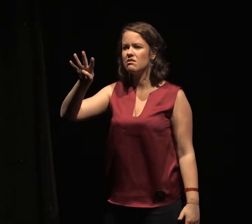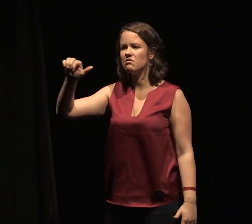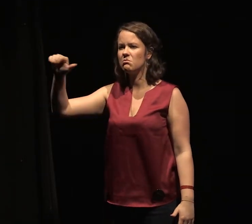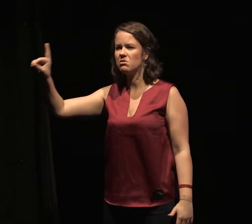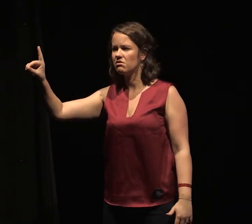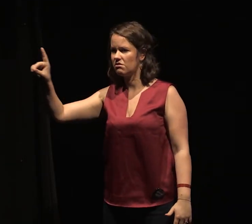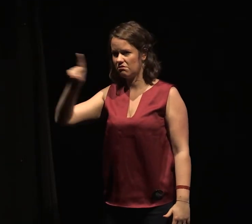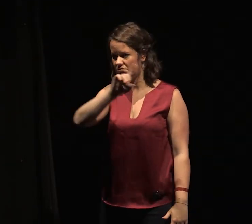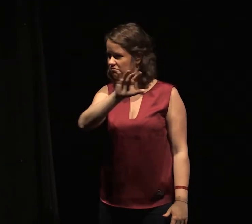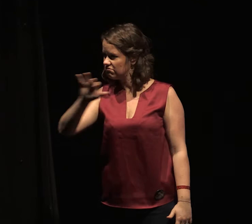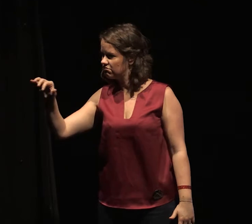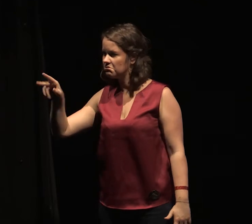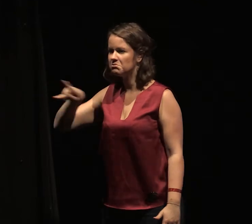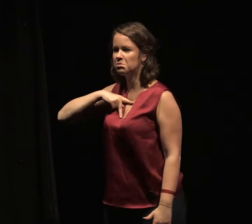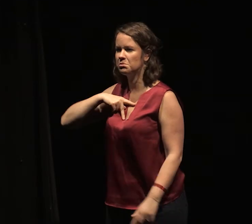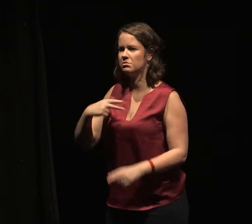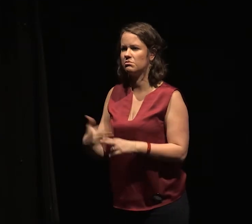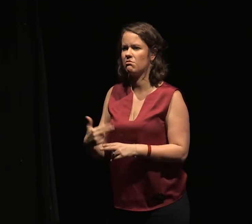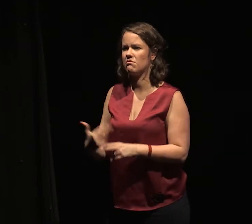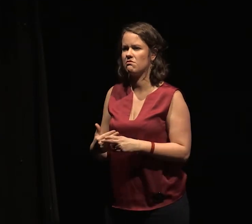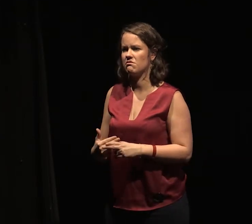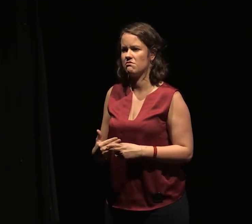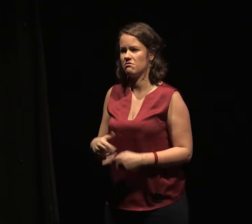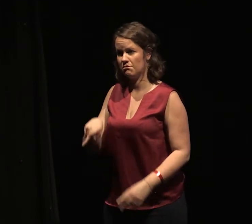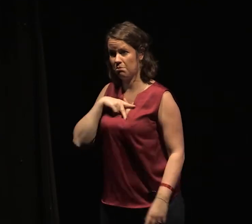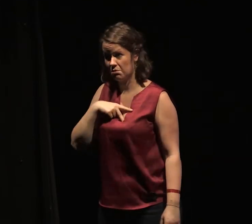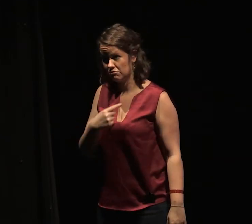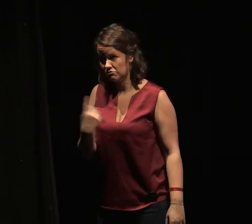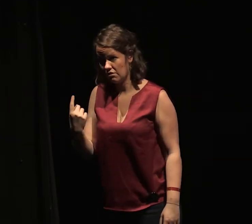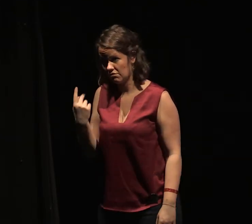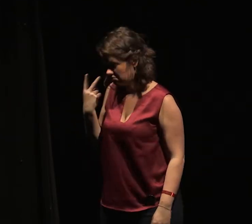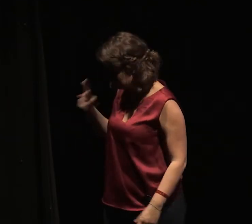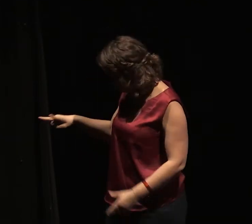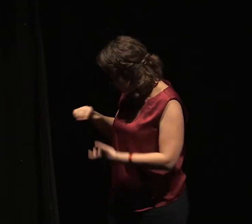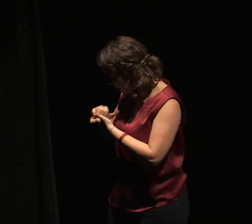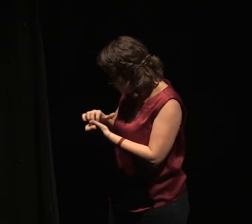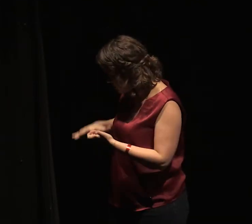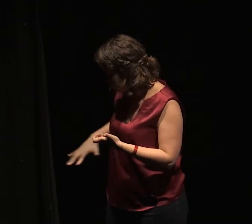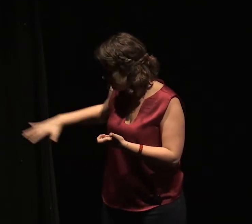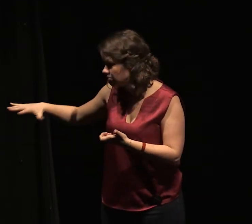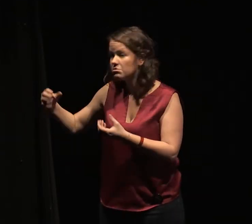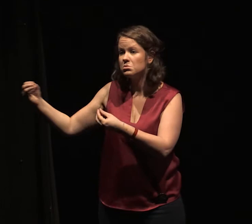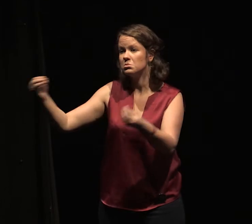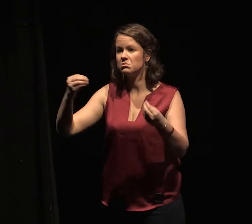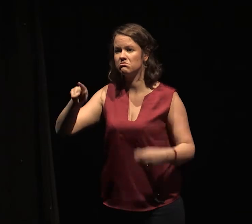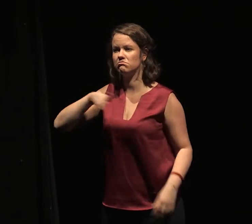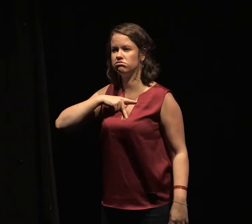m'appartient. Et il appartient à mes amis, où qu'ils se trouvent.